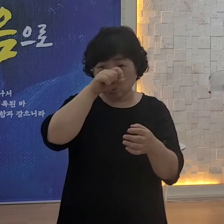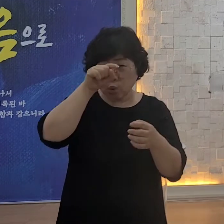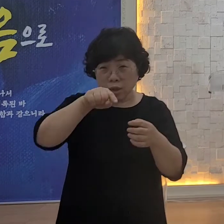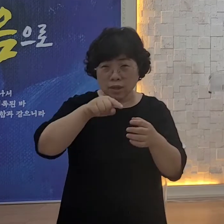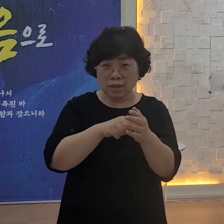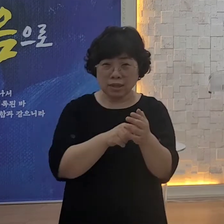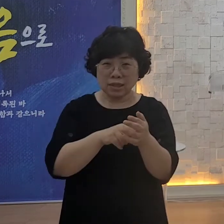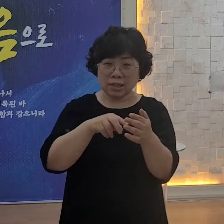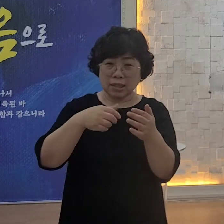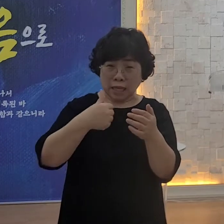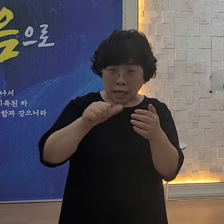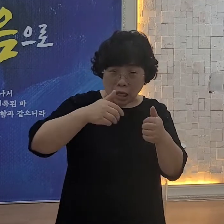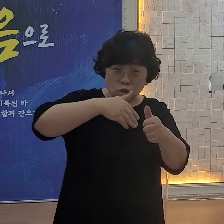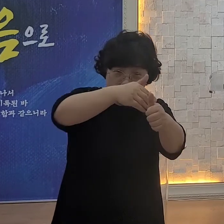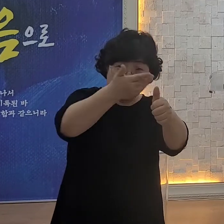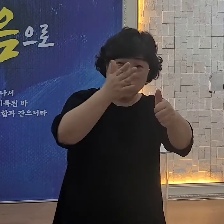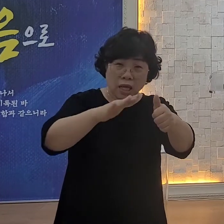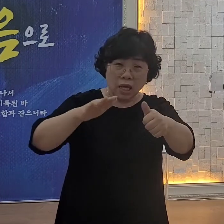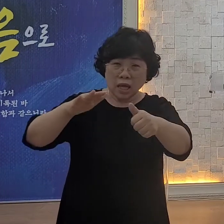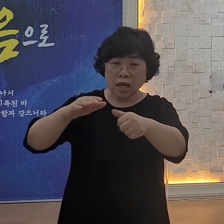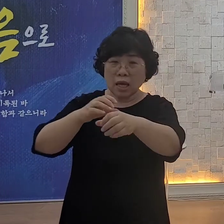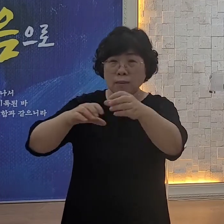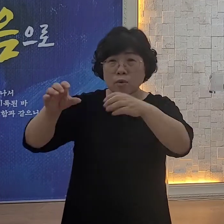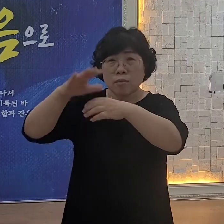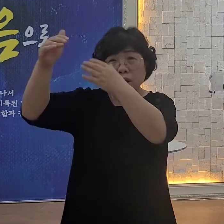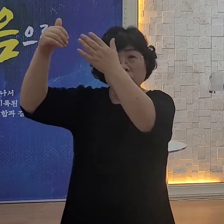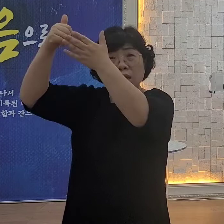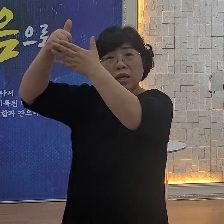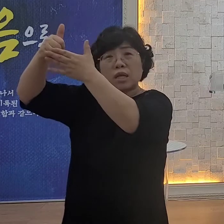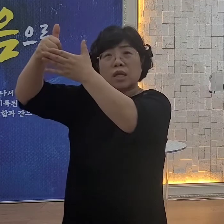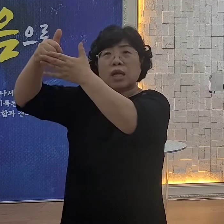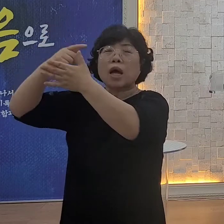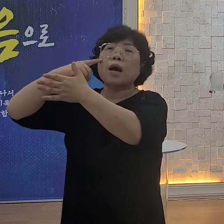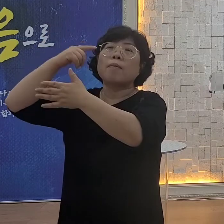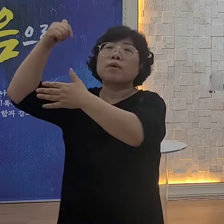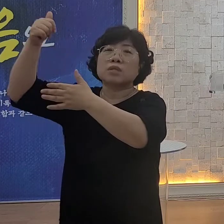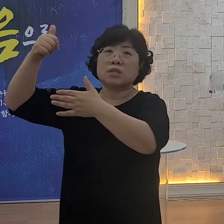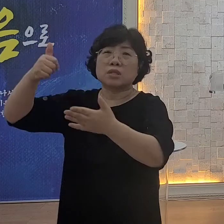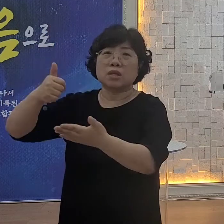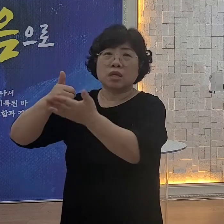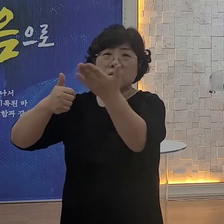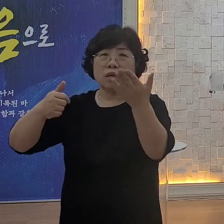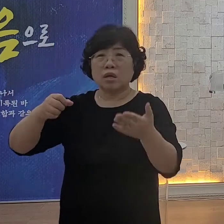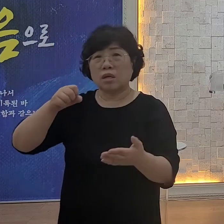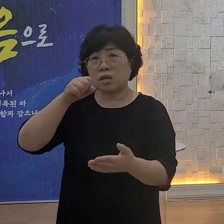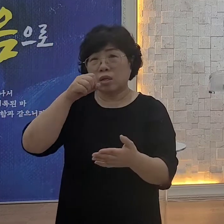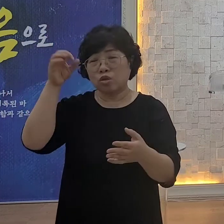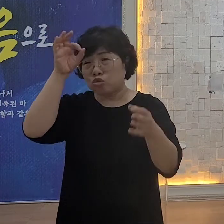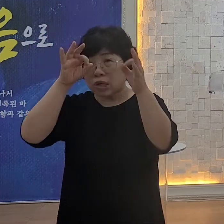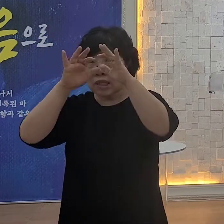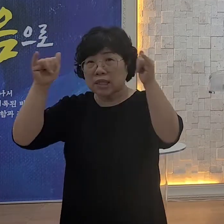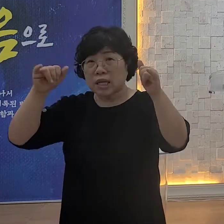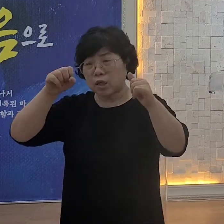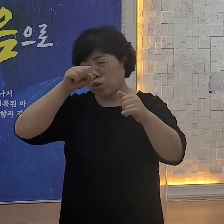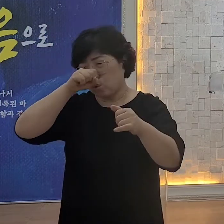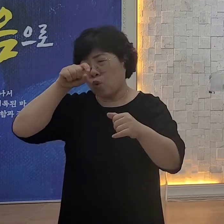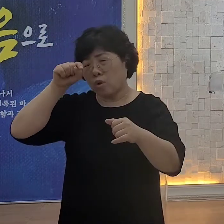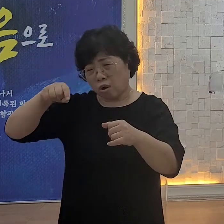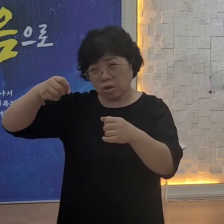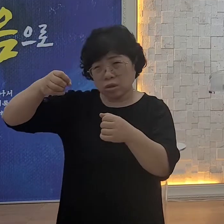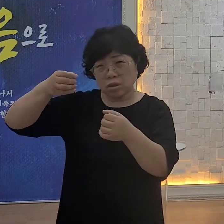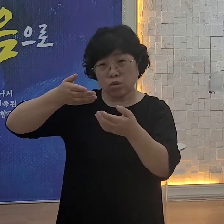것으로 자식에게 줄 알거든. 하물며 하늘에 계신 너희 아버지께 구하는 자에게